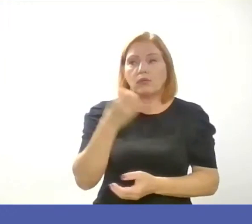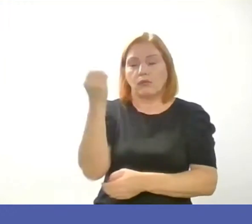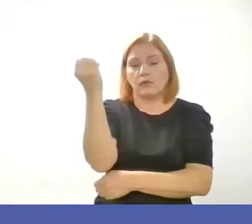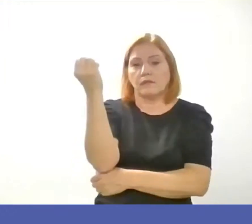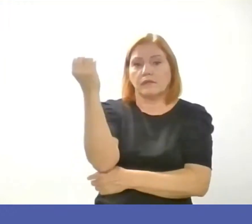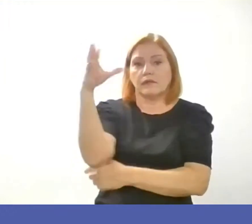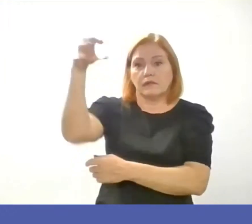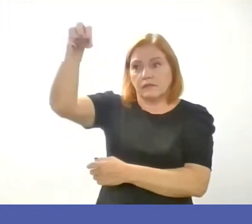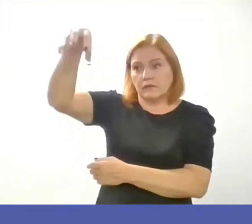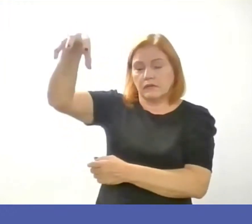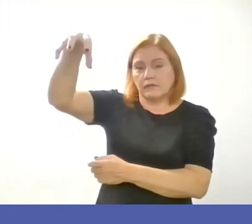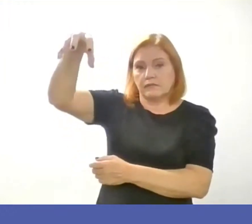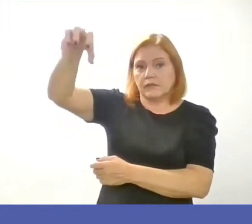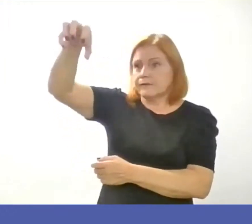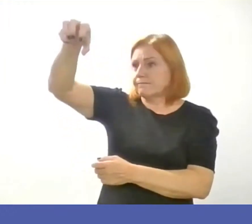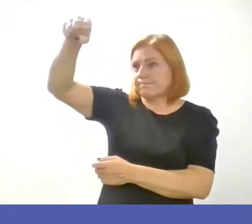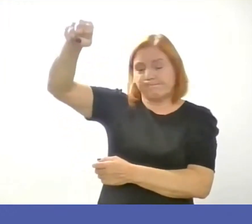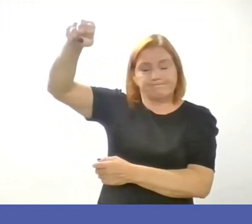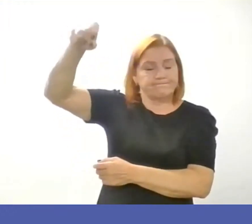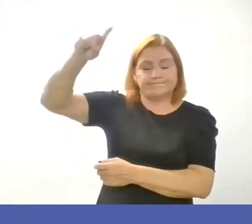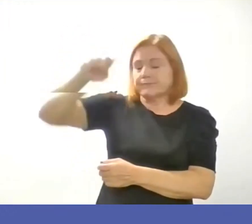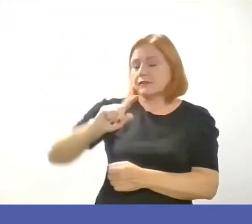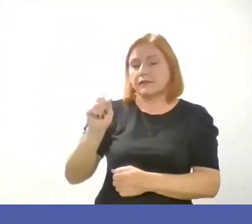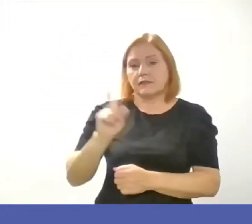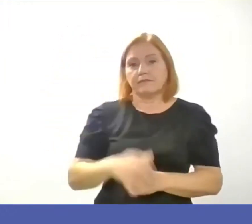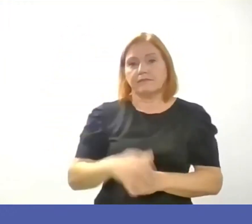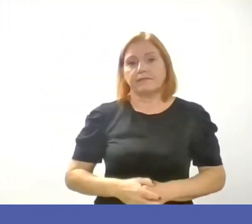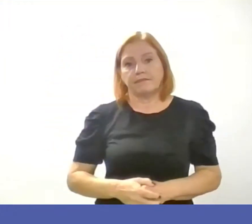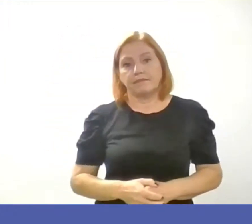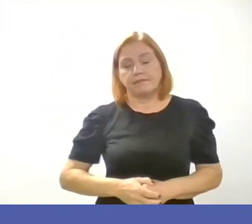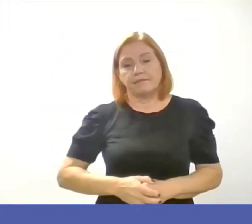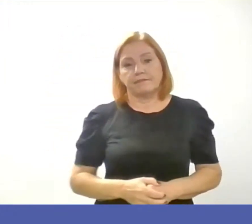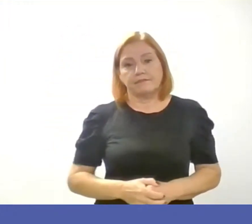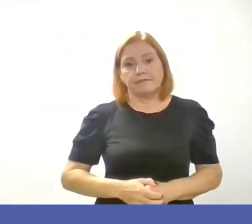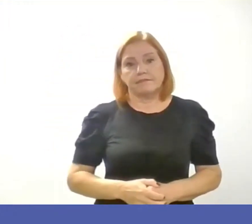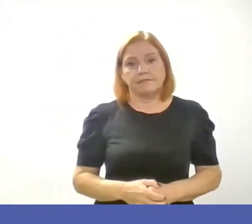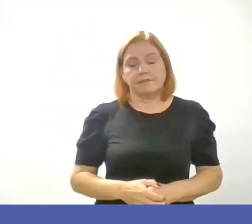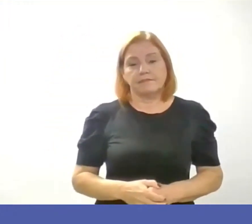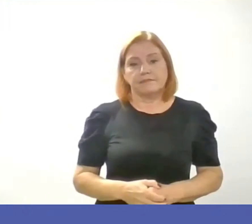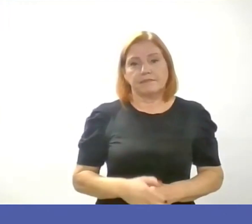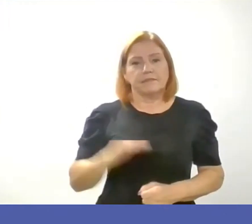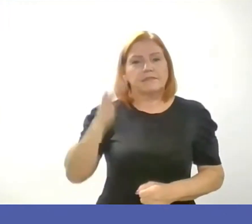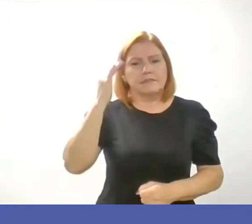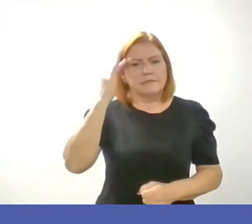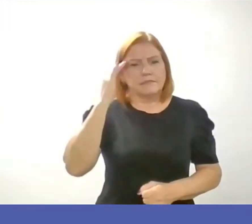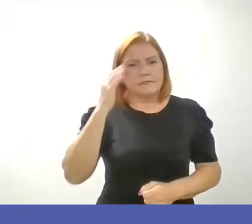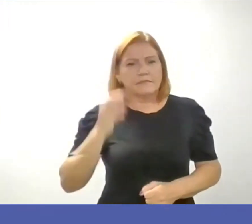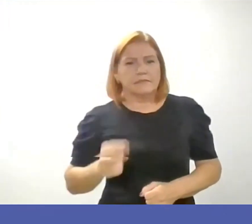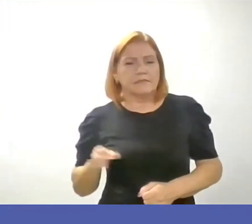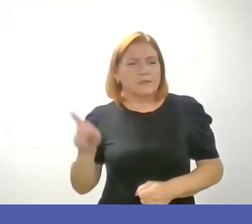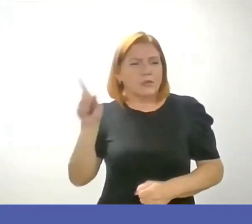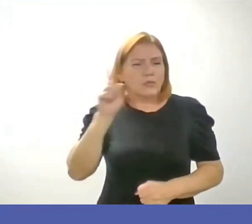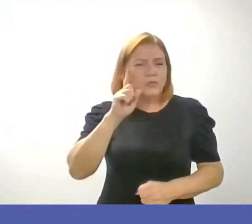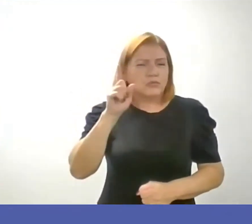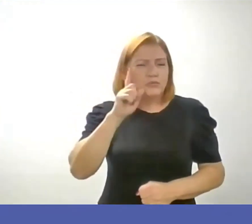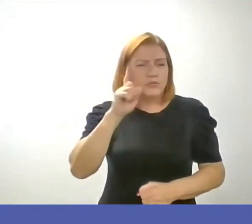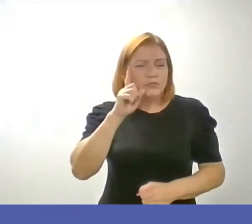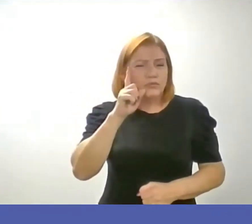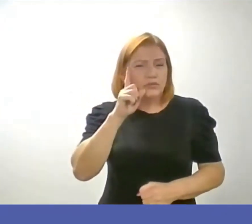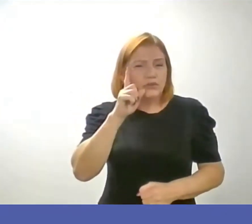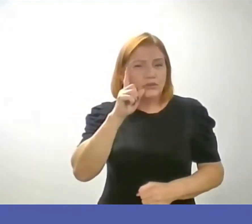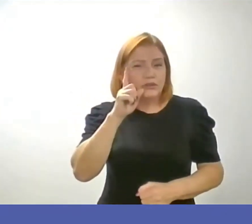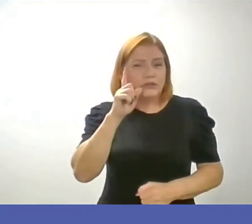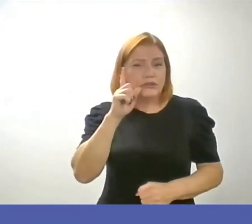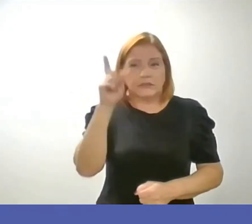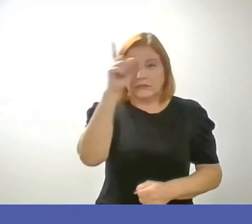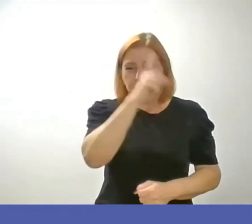Então vamos lá, vamos começar a fazer vocês entenderem. O dia do trabalho, aqui está